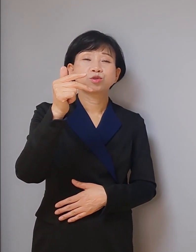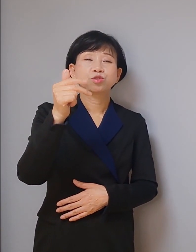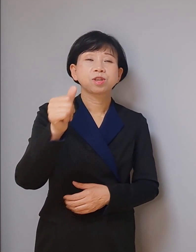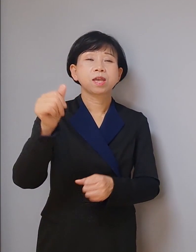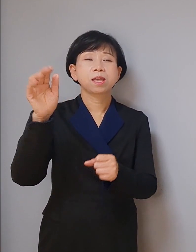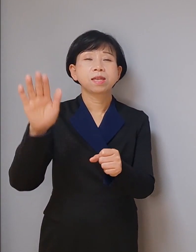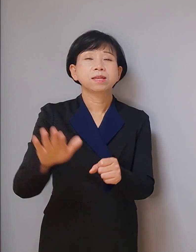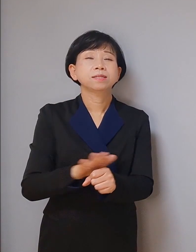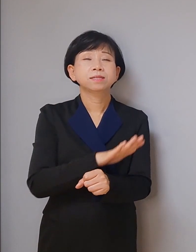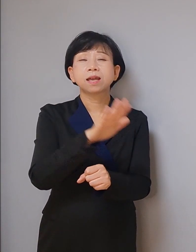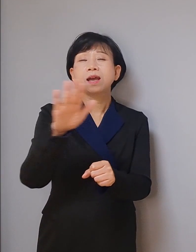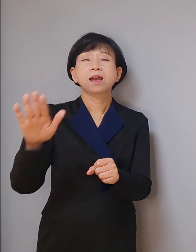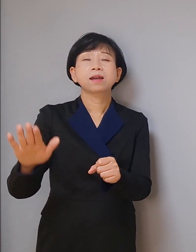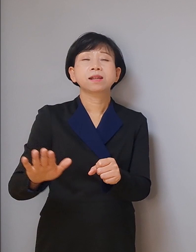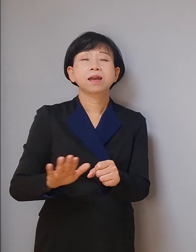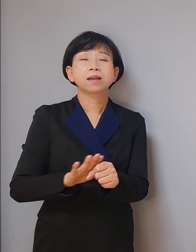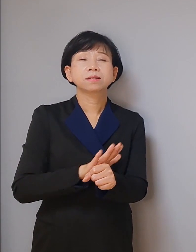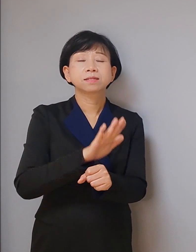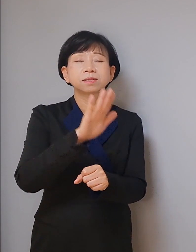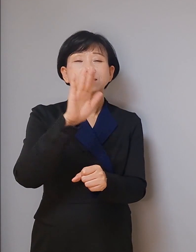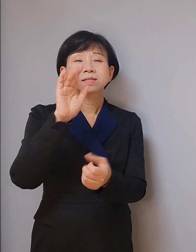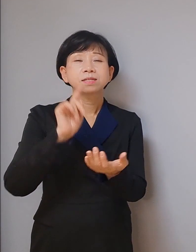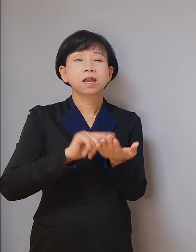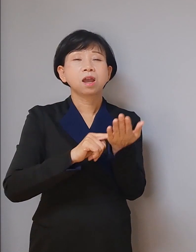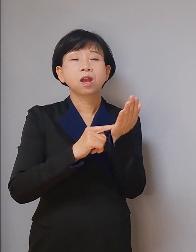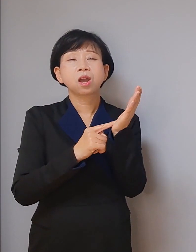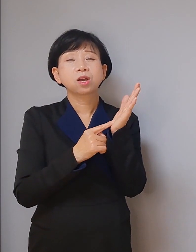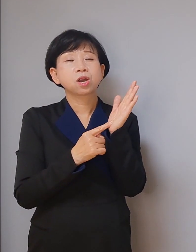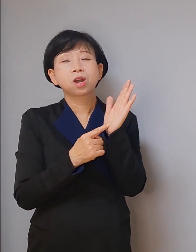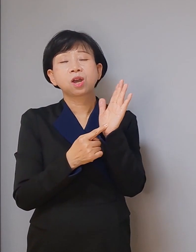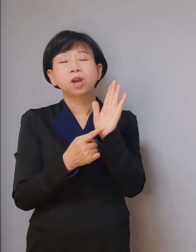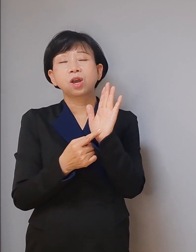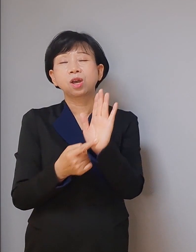참되신 주의 사랑을